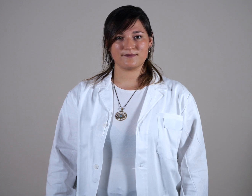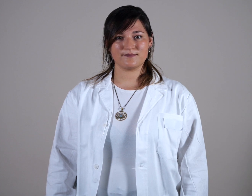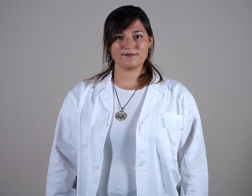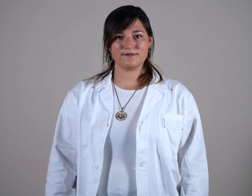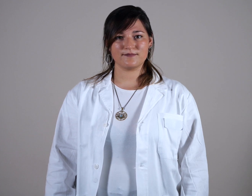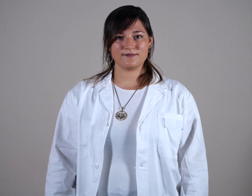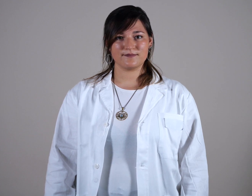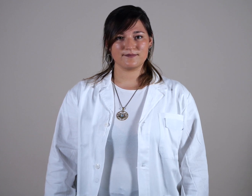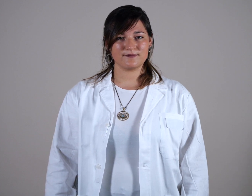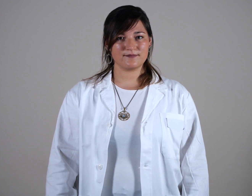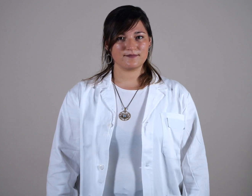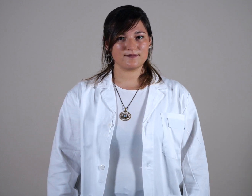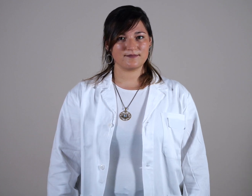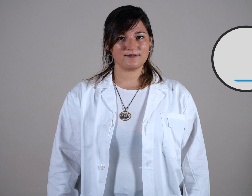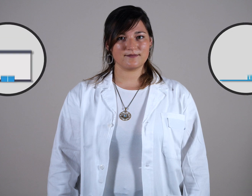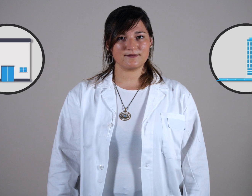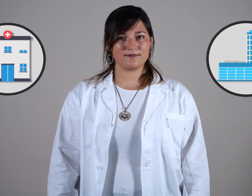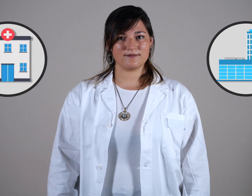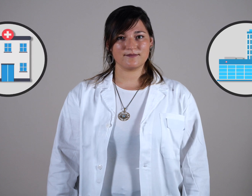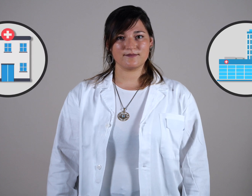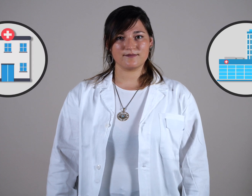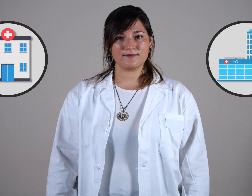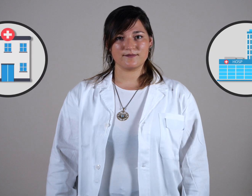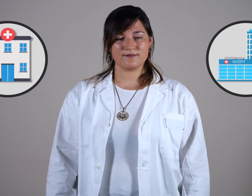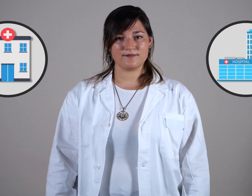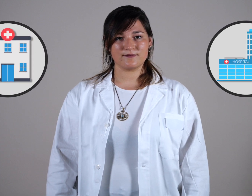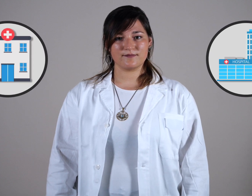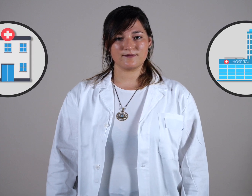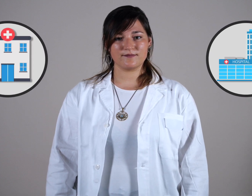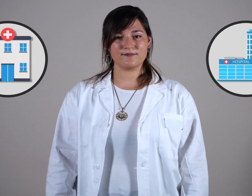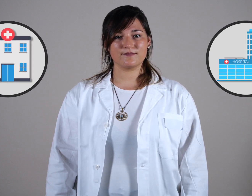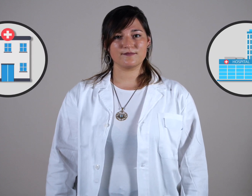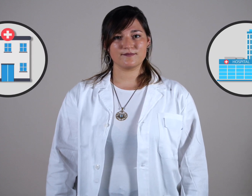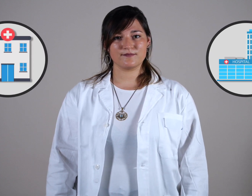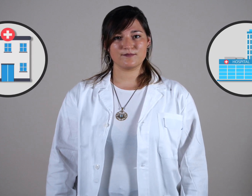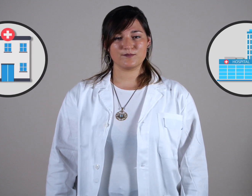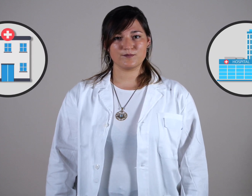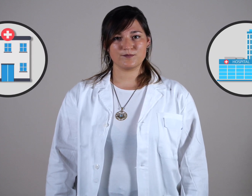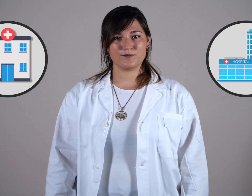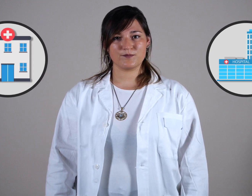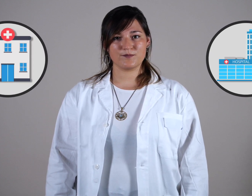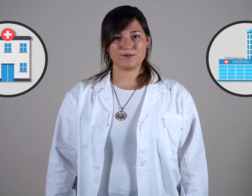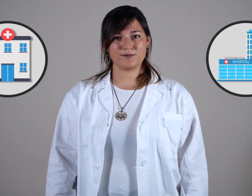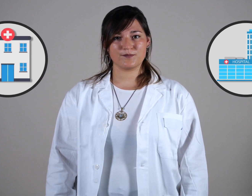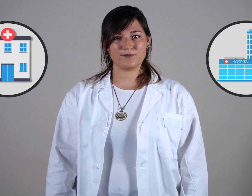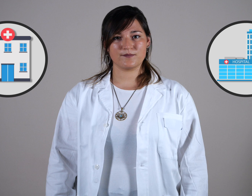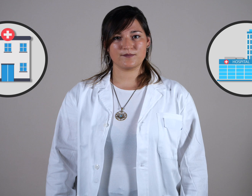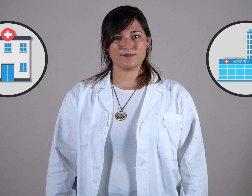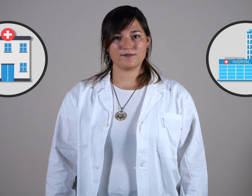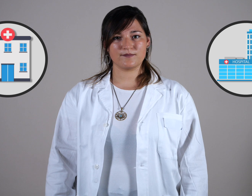না থেকে থাকে, তারপরেও সরকারি এবং আধা সরকারি প্রতিষ্ঠানগুলো আপনাকে জরুরি জীবন রক্ষার চিকিৎসা এবং সেবা দিবে। যে সকল ক্ষেত্রে